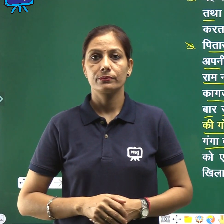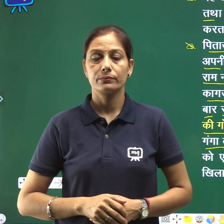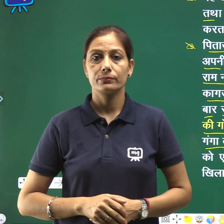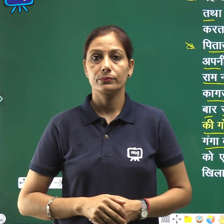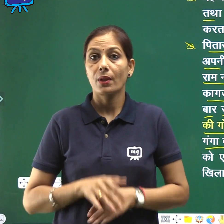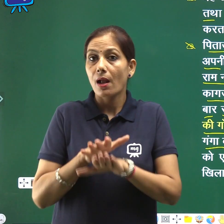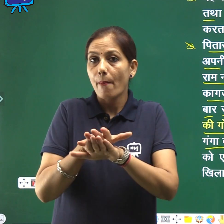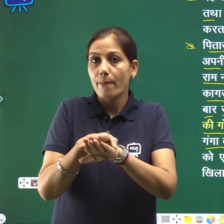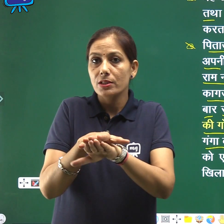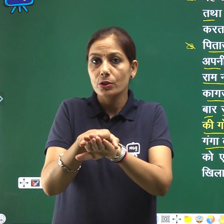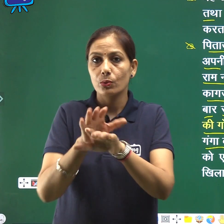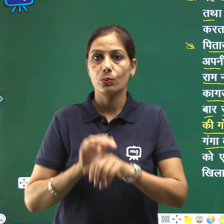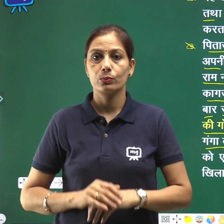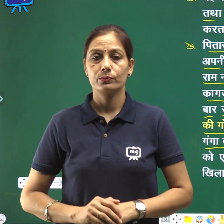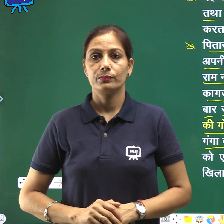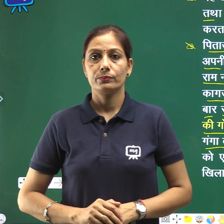मछलियों को